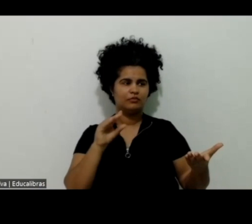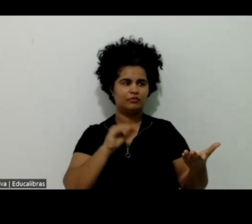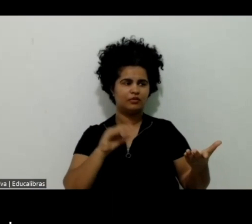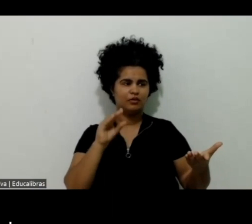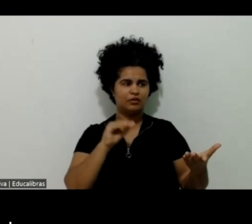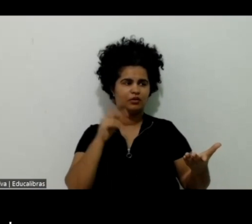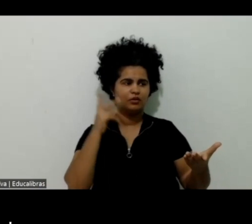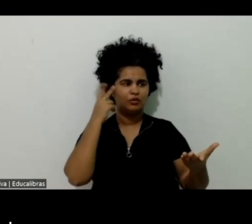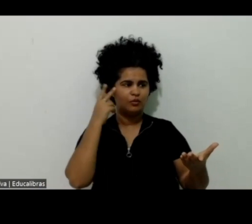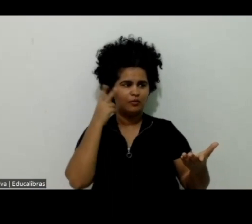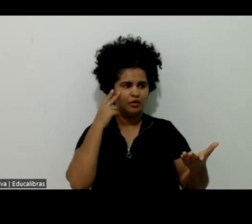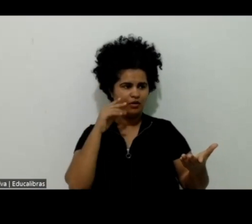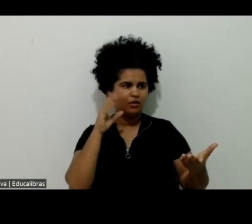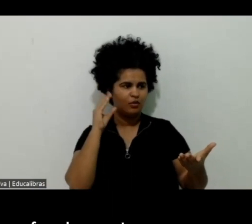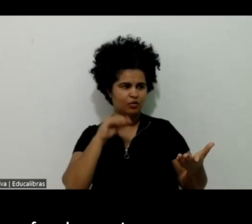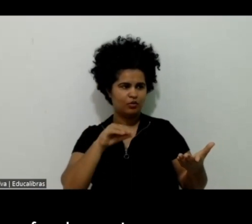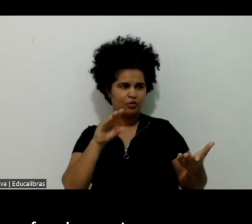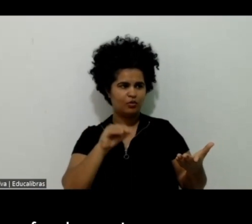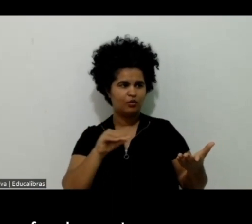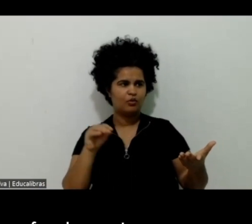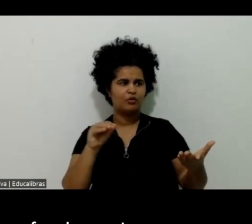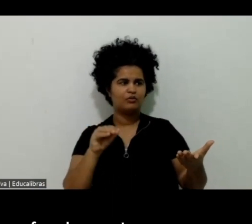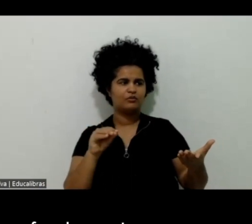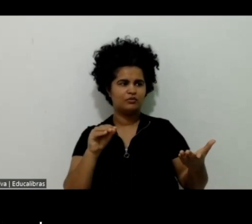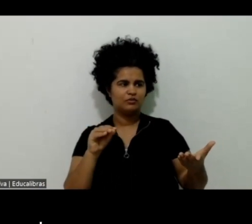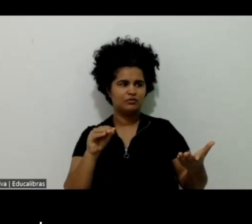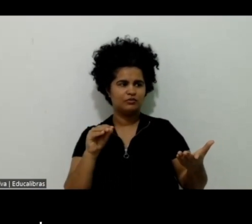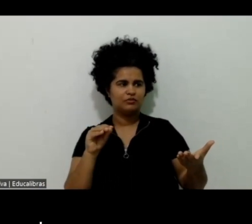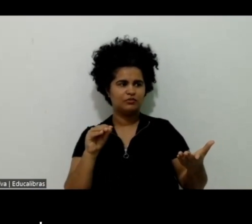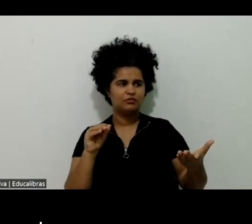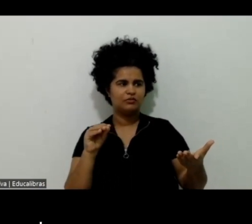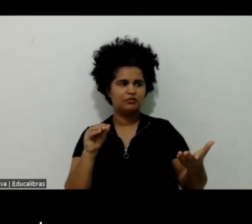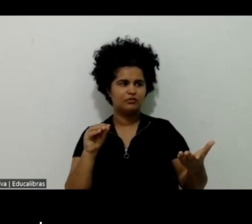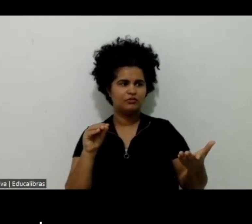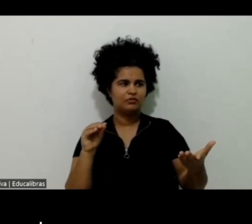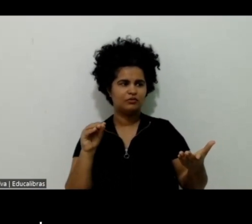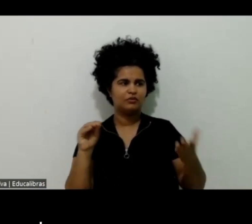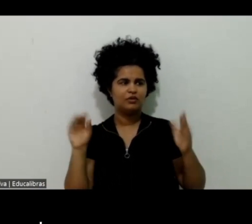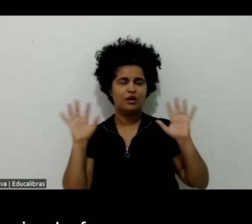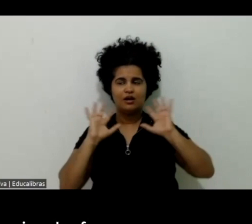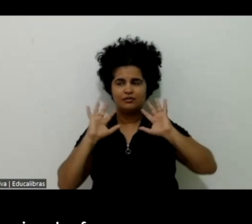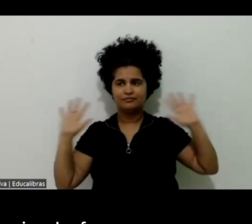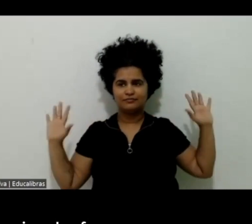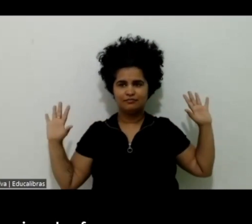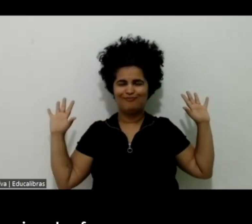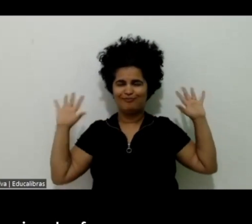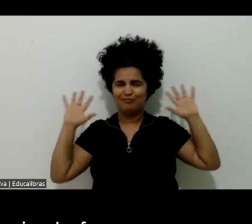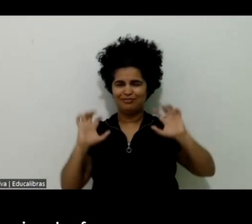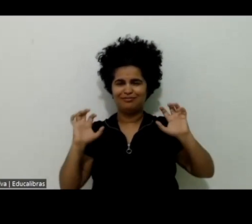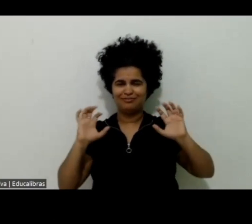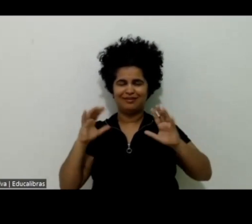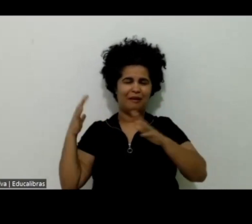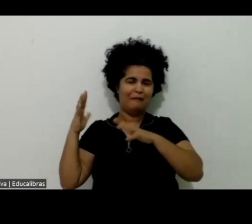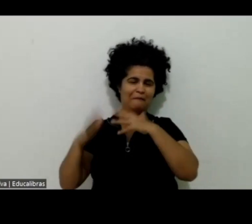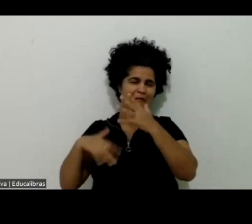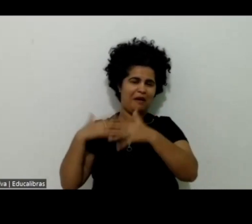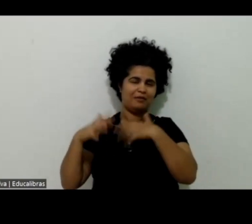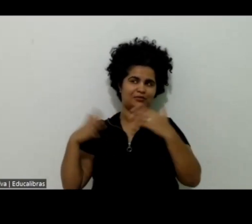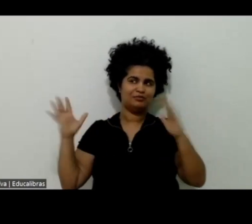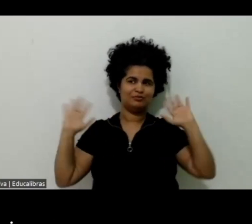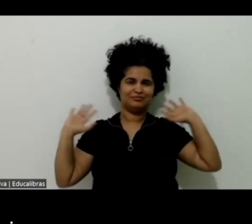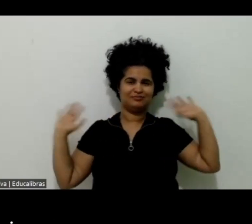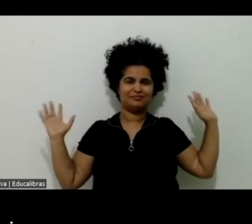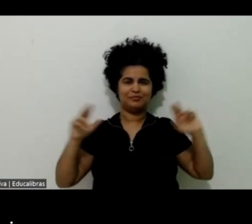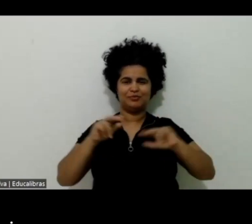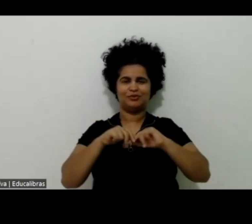tá sim, tá Tá. normal. Eu botei um desfoque no fundo, gente, porque isso aqui tá uma bagunça. É por isso que eu coloquei desfoque, mas,